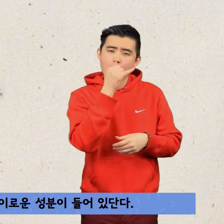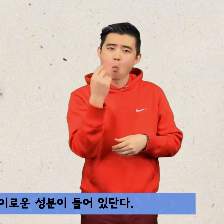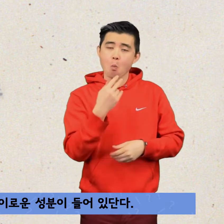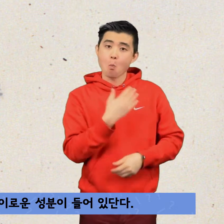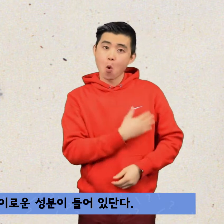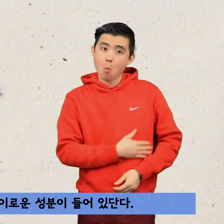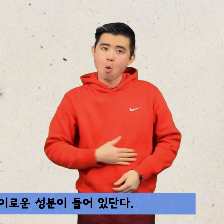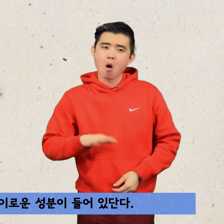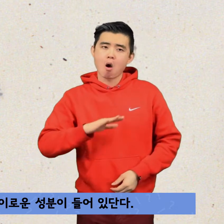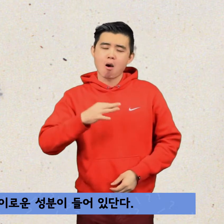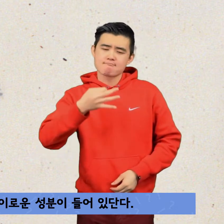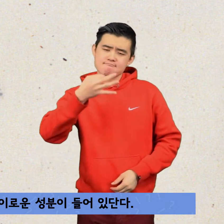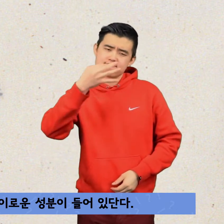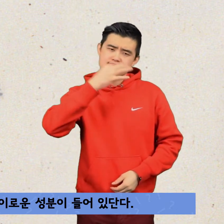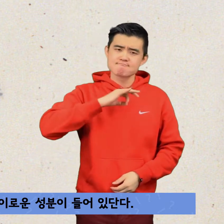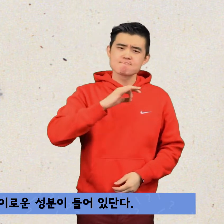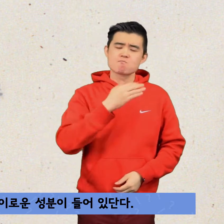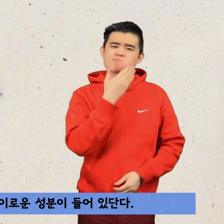성분이 들어 있단다.